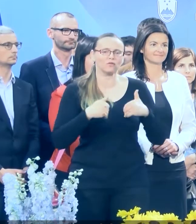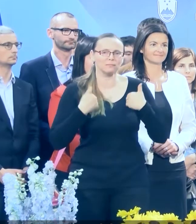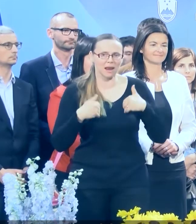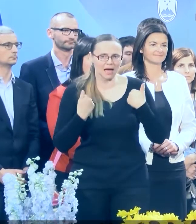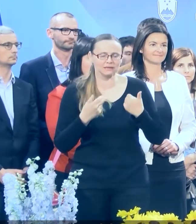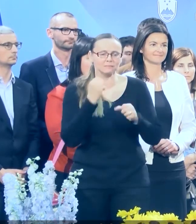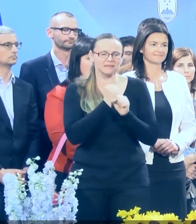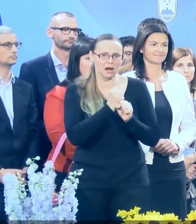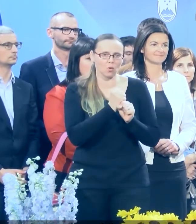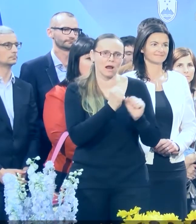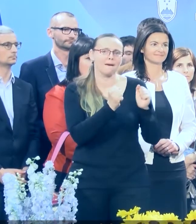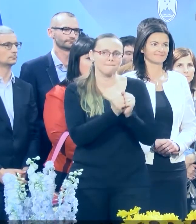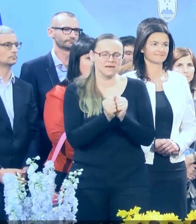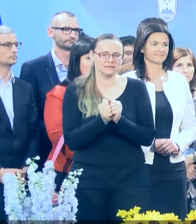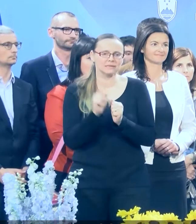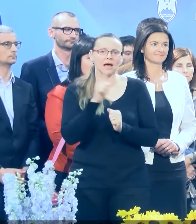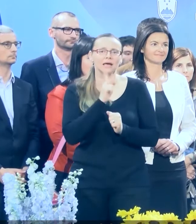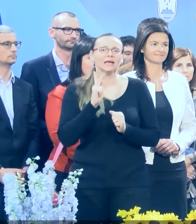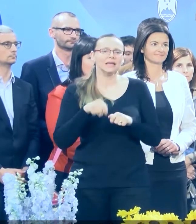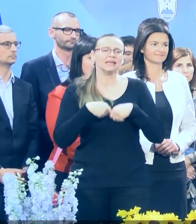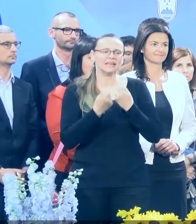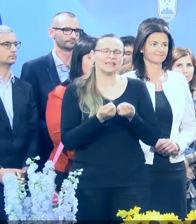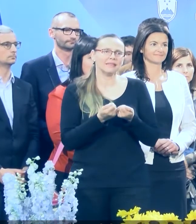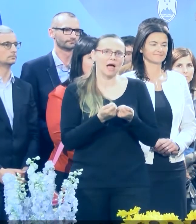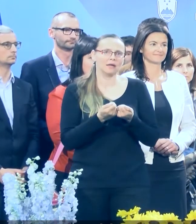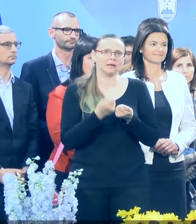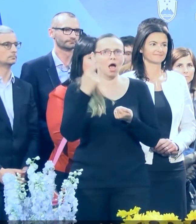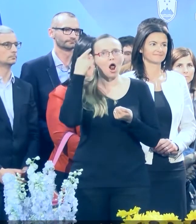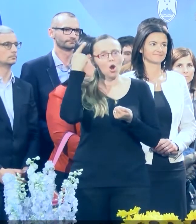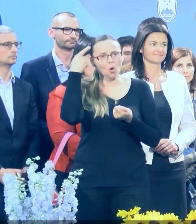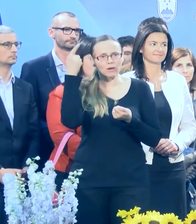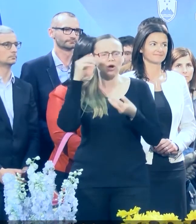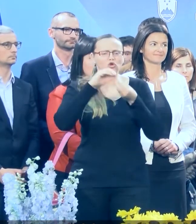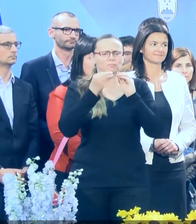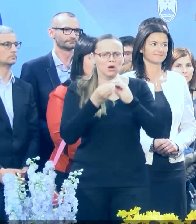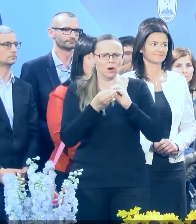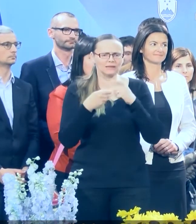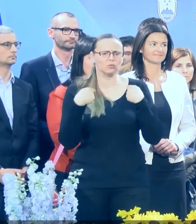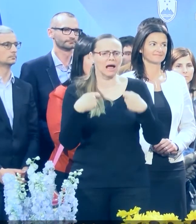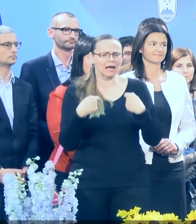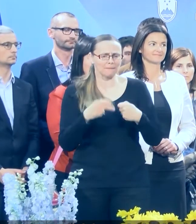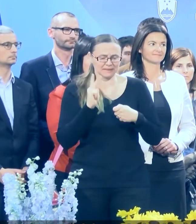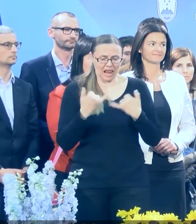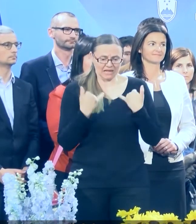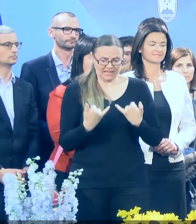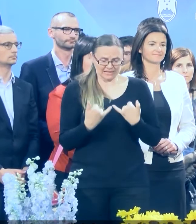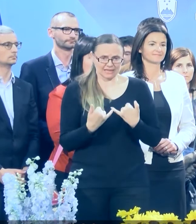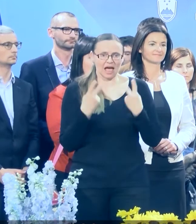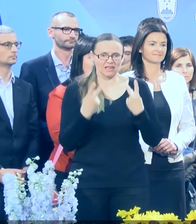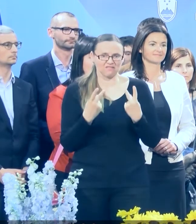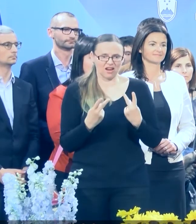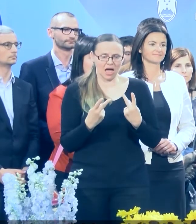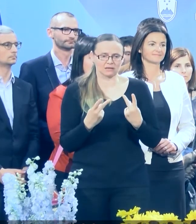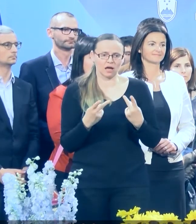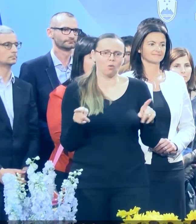mladim delovna mesta in ki naj logiko špekulativnega kapitala, ki je zdaj vladal pod